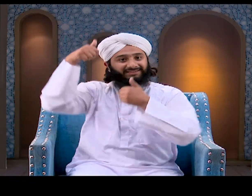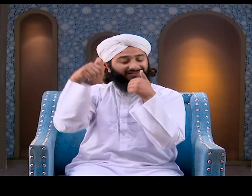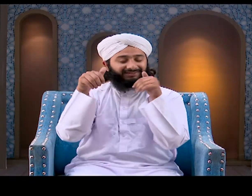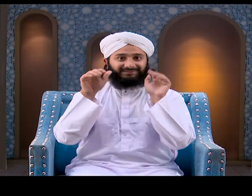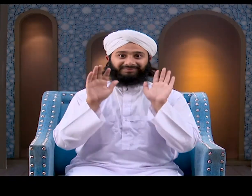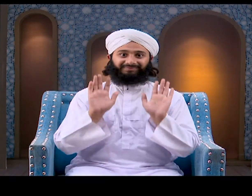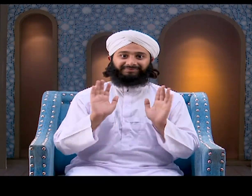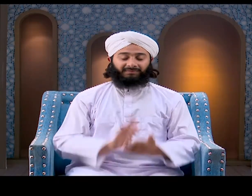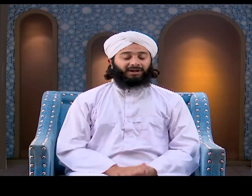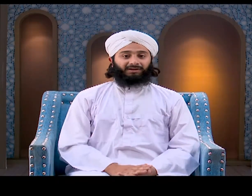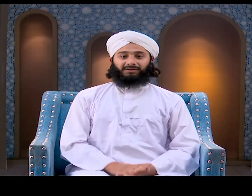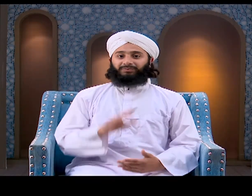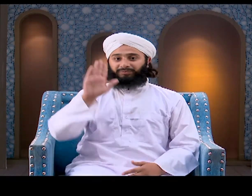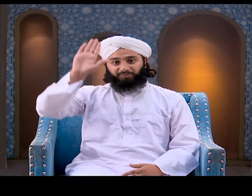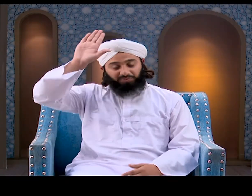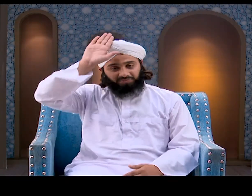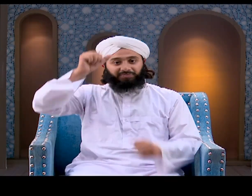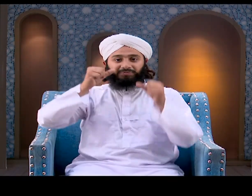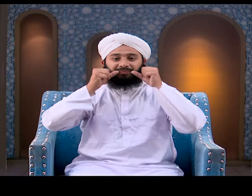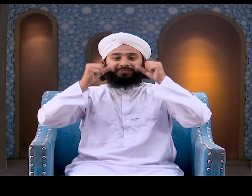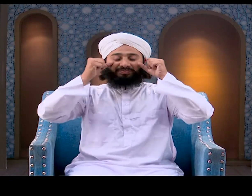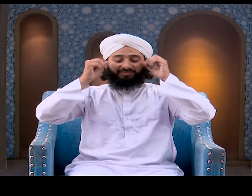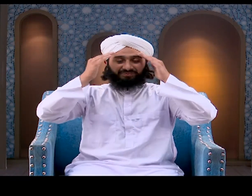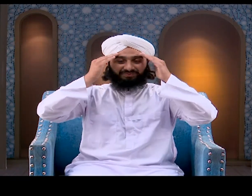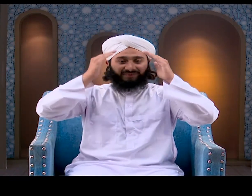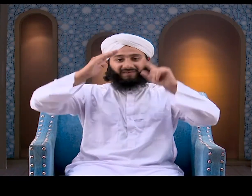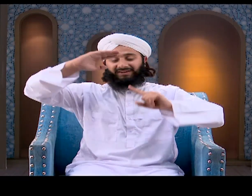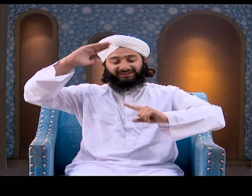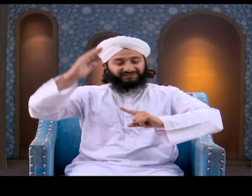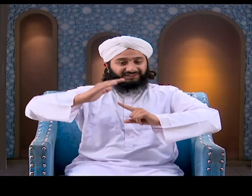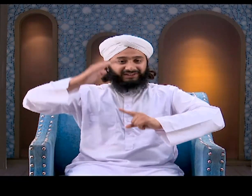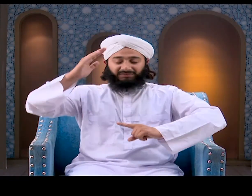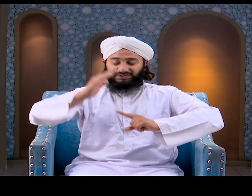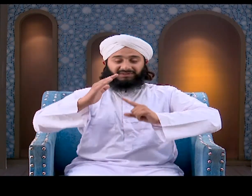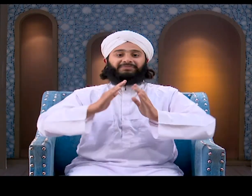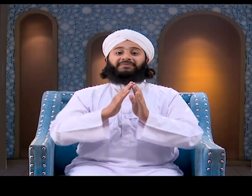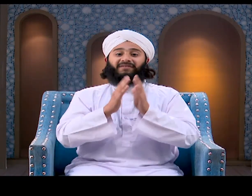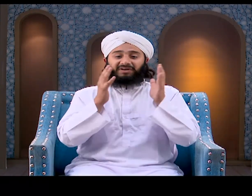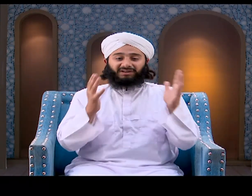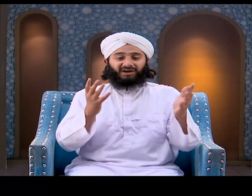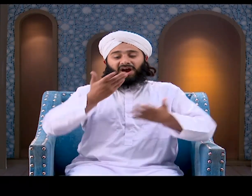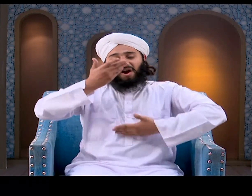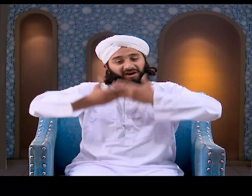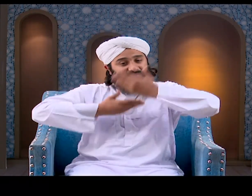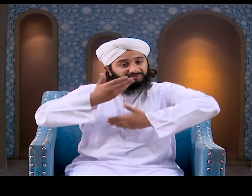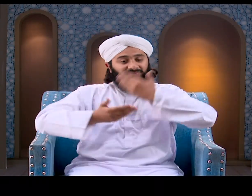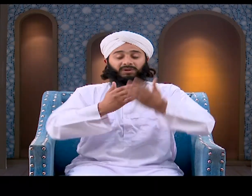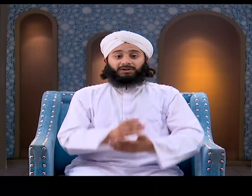سرکار عالی وقار دو عالم کے مالک و مختار صلی اللہ علیہ وآلہ وسلم نے مزید فرمایا، پھر اس